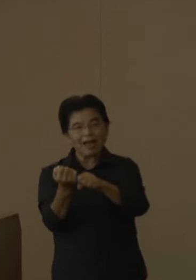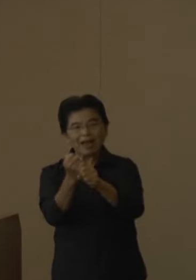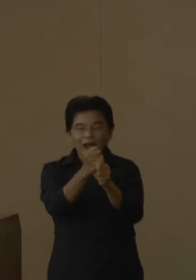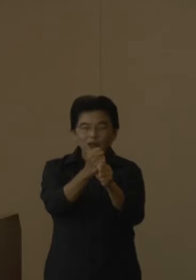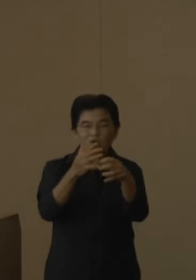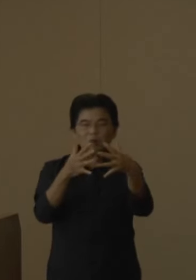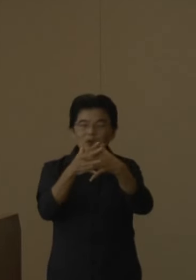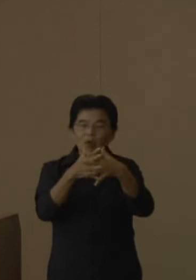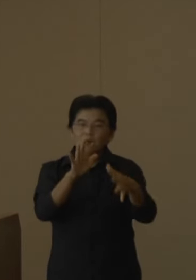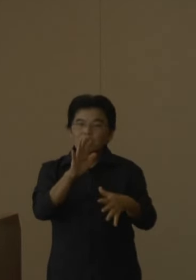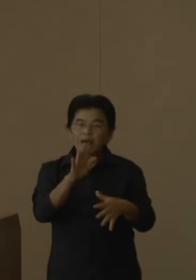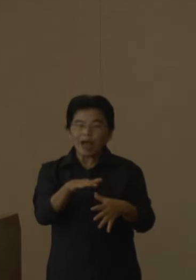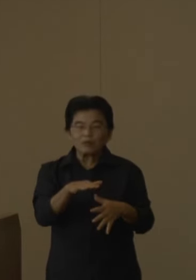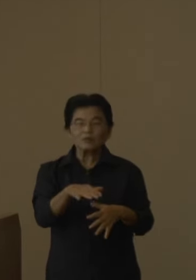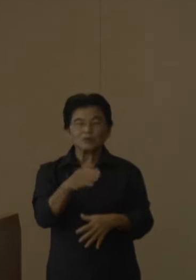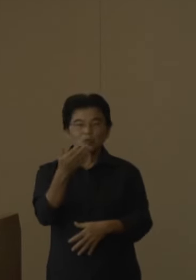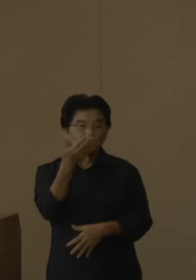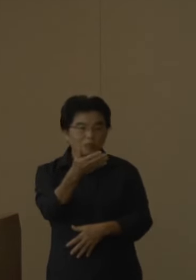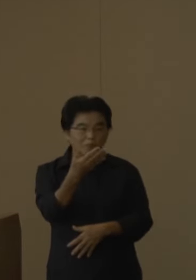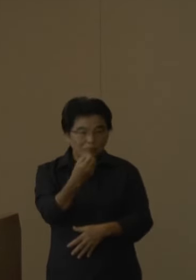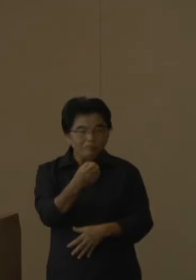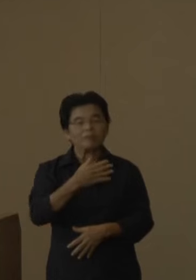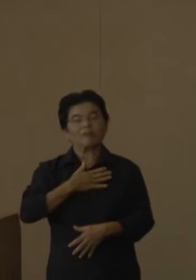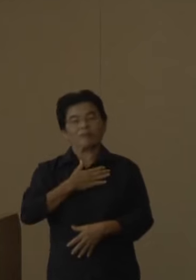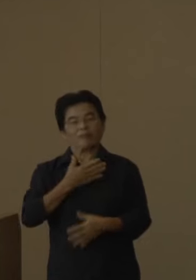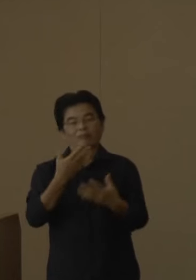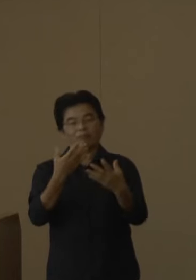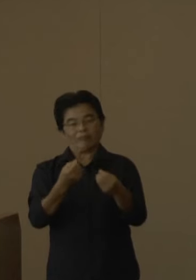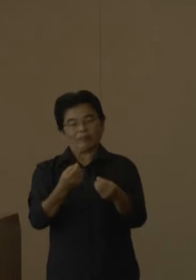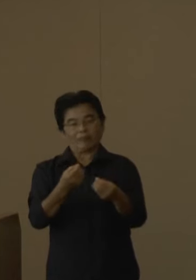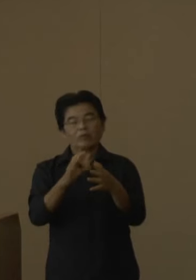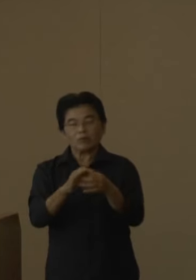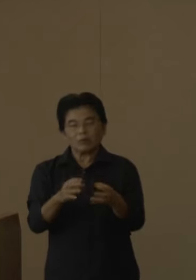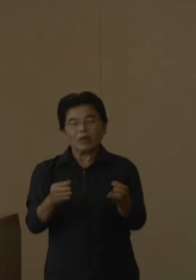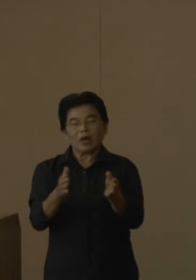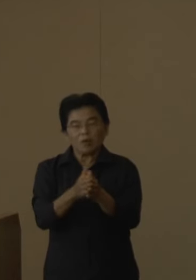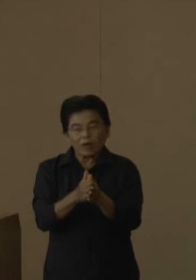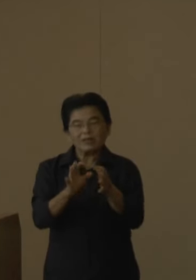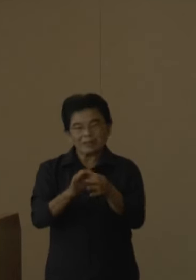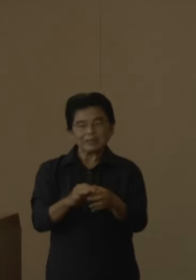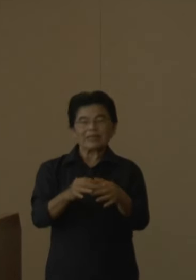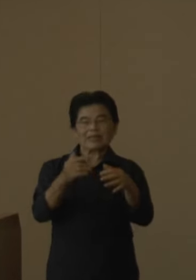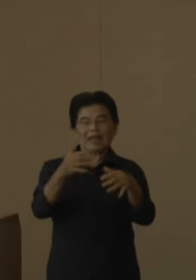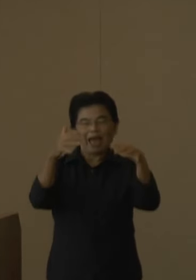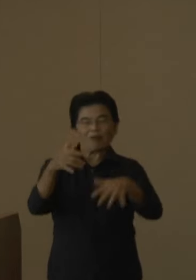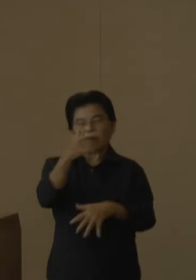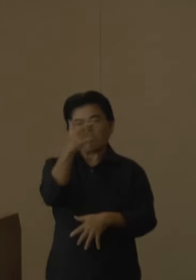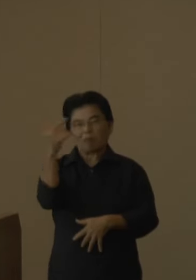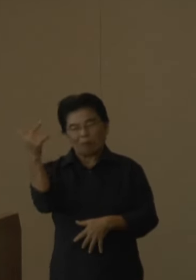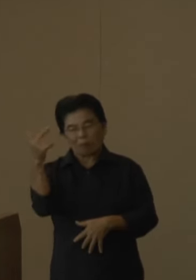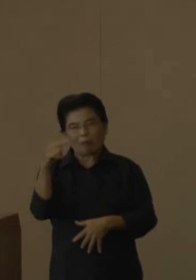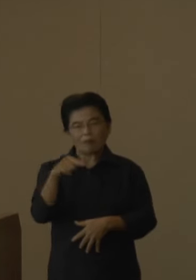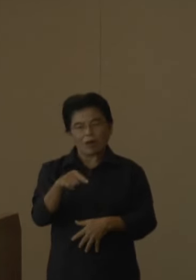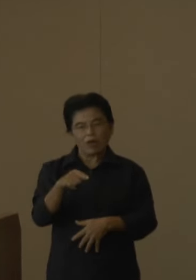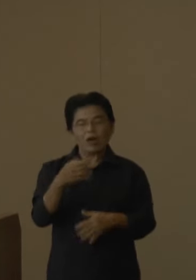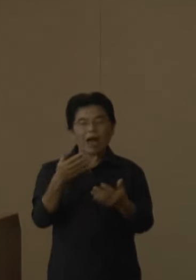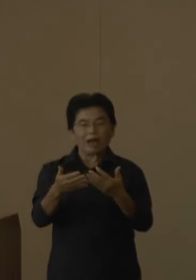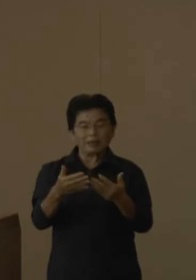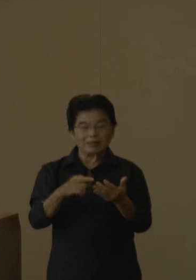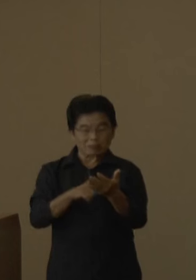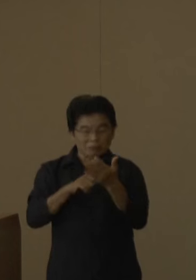であると確認できたことから、それと合わせて大雨による被害状況の全容が徐々に明らかとなったこと